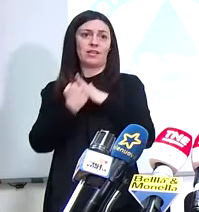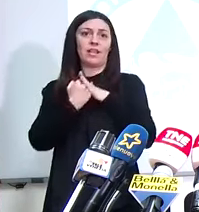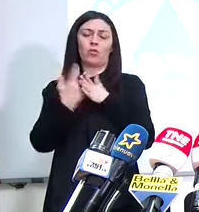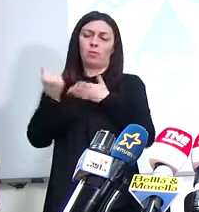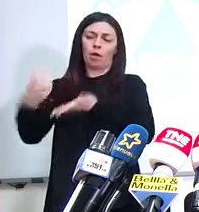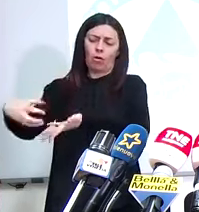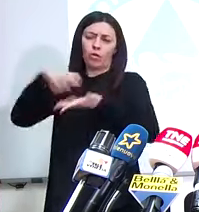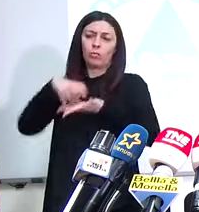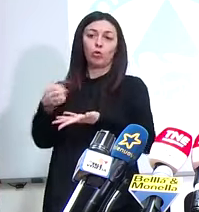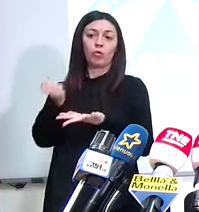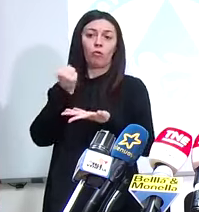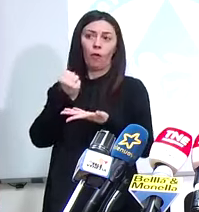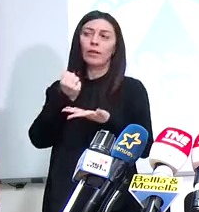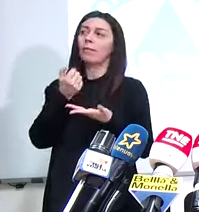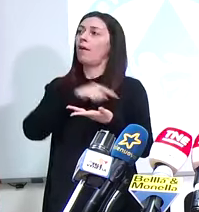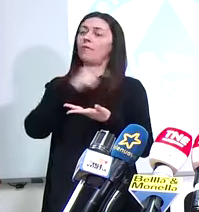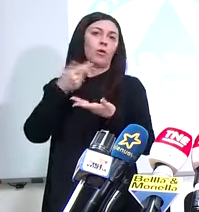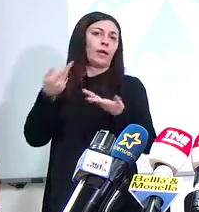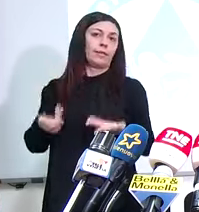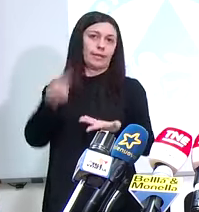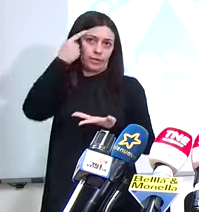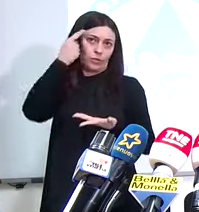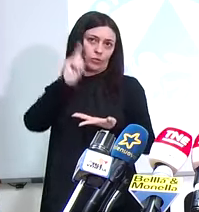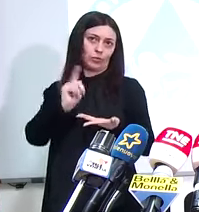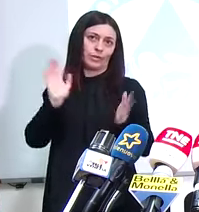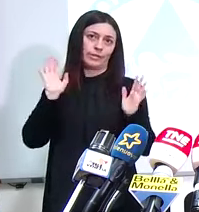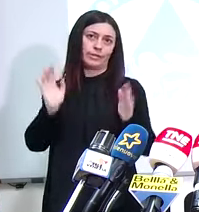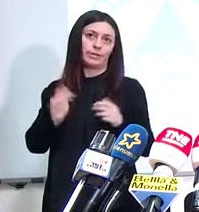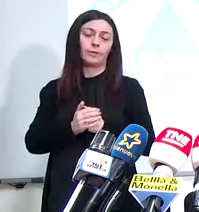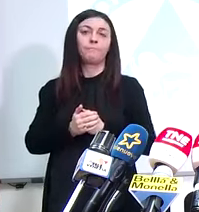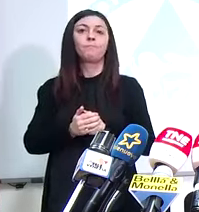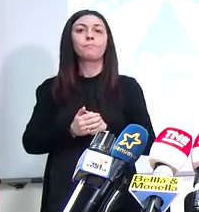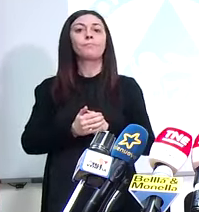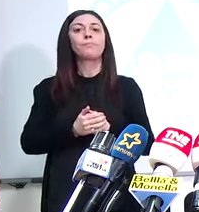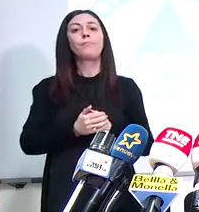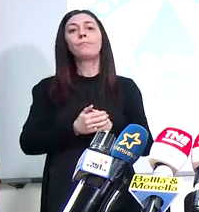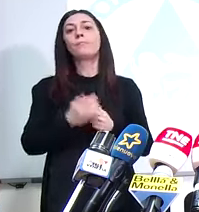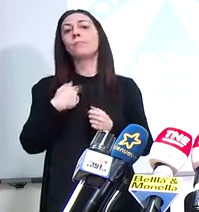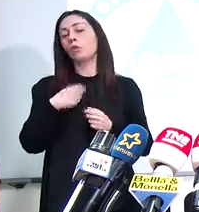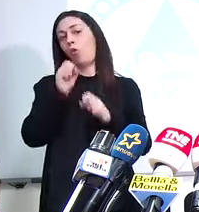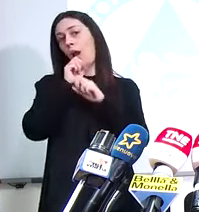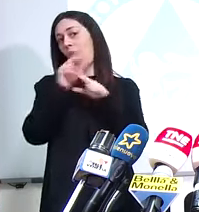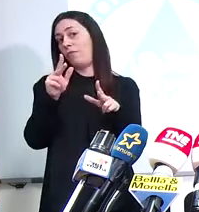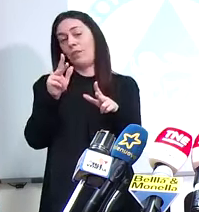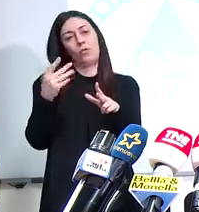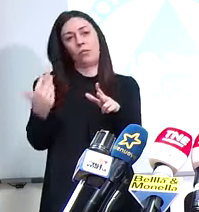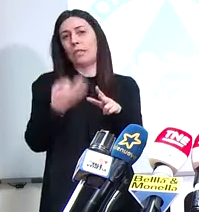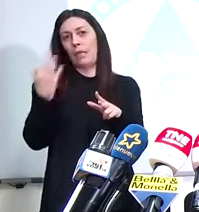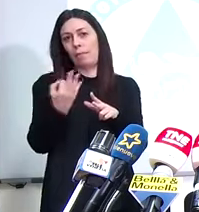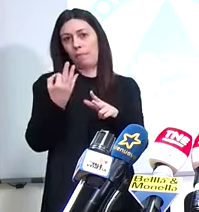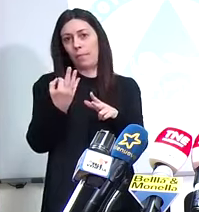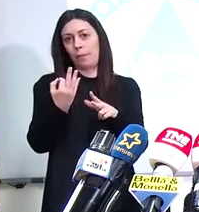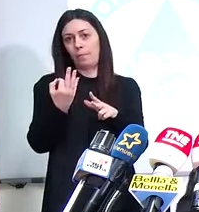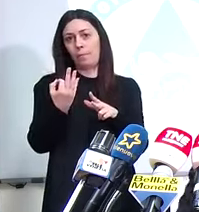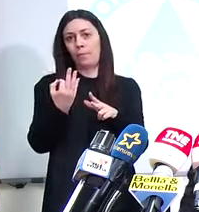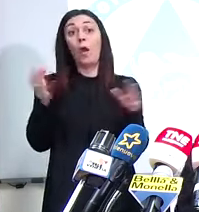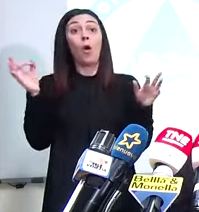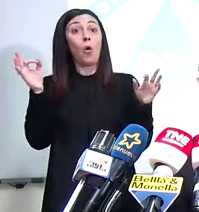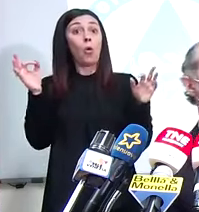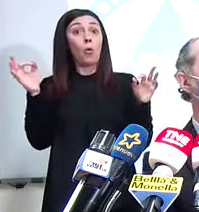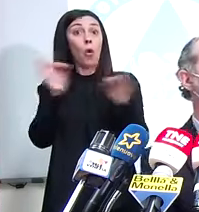titoli forti anche non solo vostri io ve l'ho detto fin dal primo istante allora delle due l'una o facciamo tutto sei rettamente